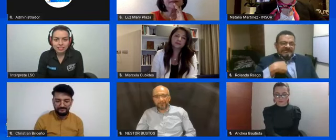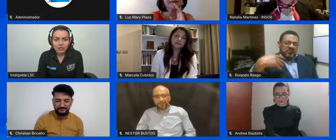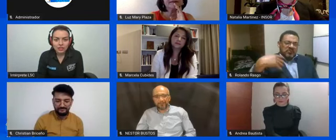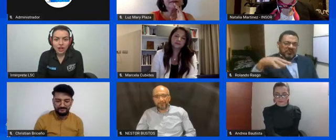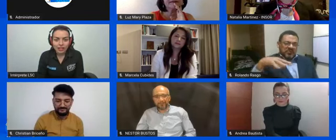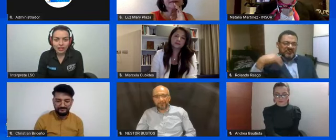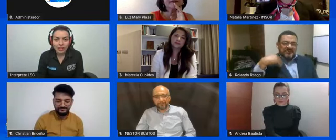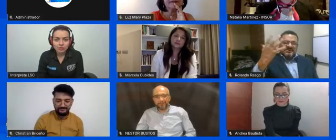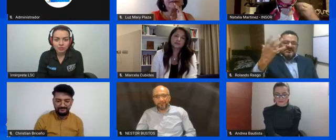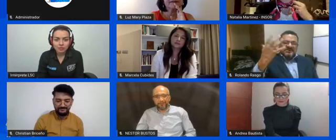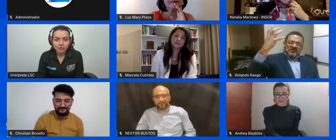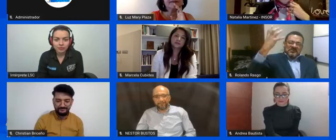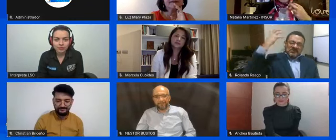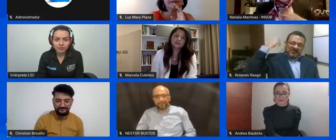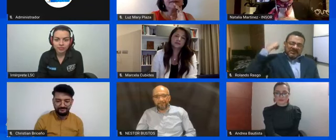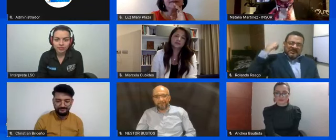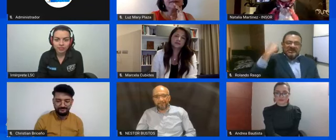Rolando.